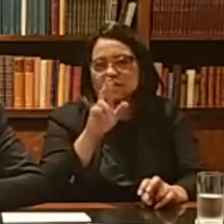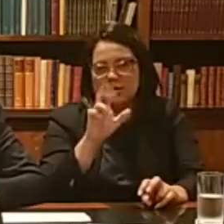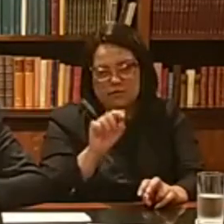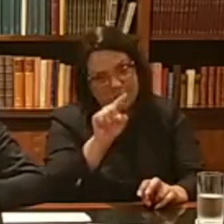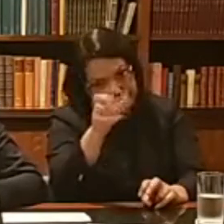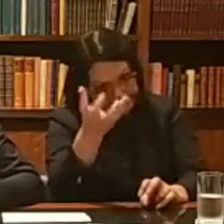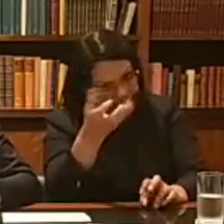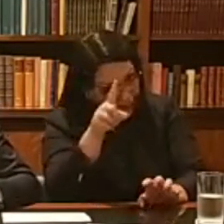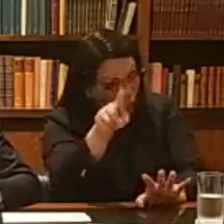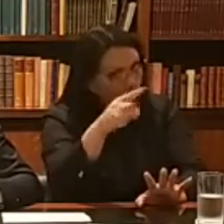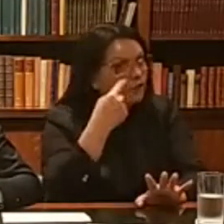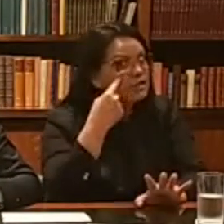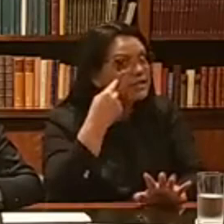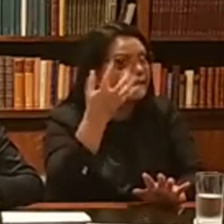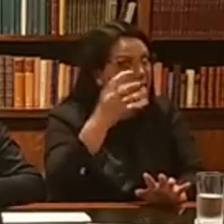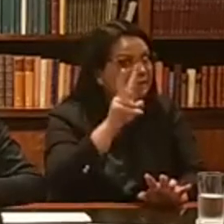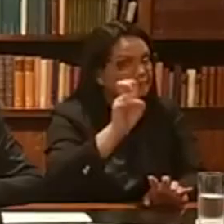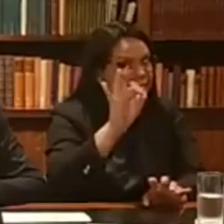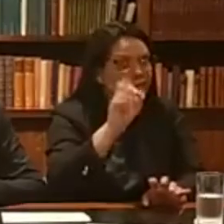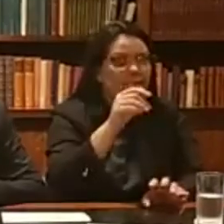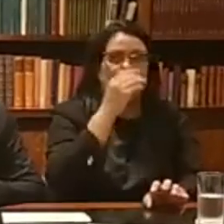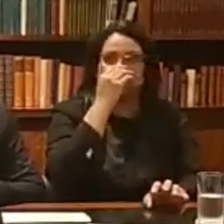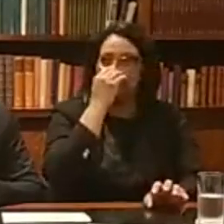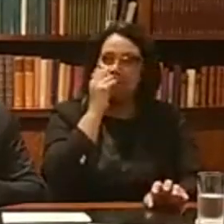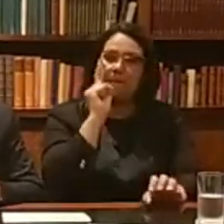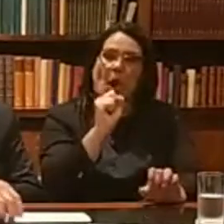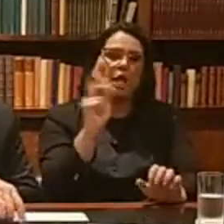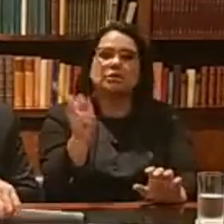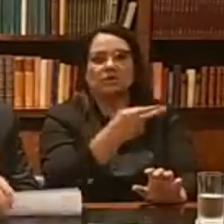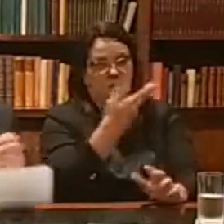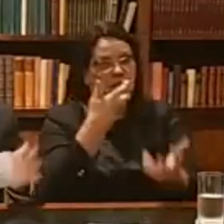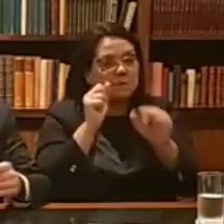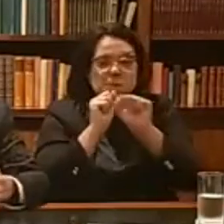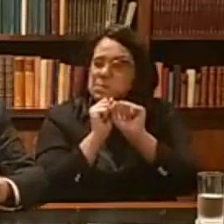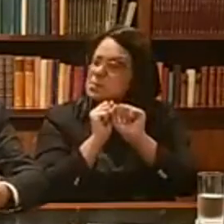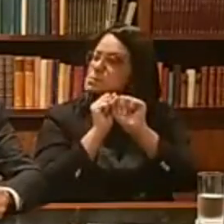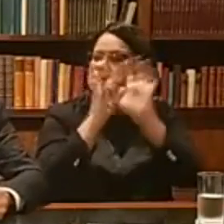que pode acontecer? Para deixar bem claro.